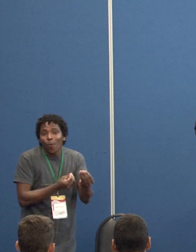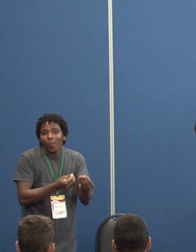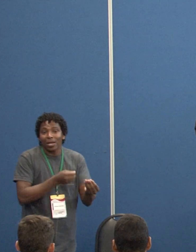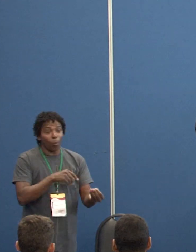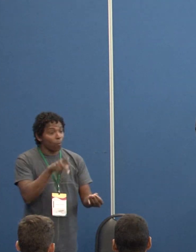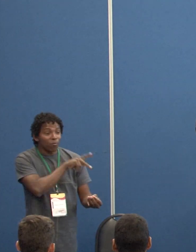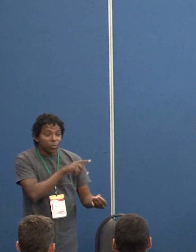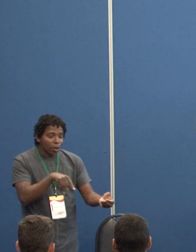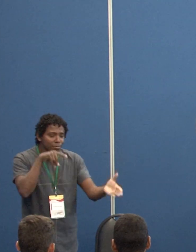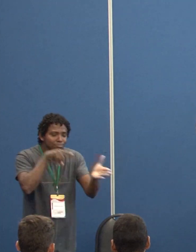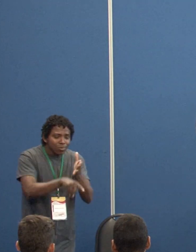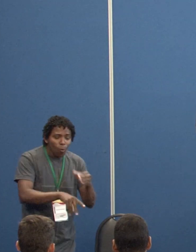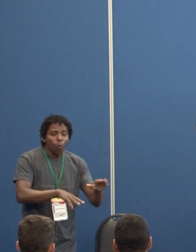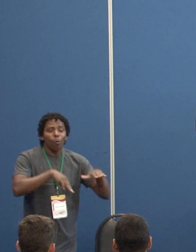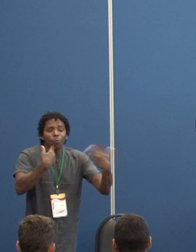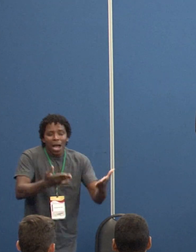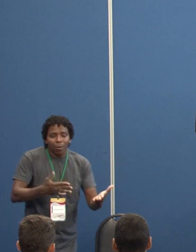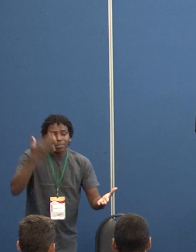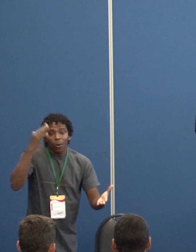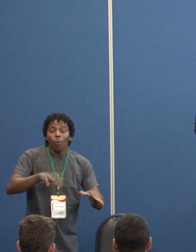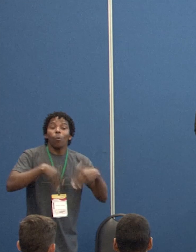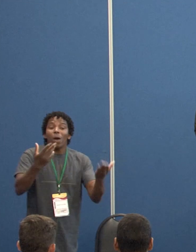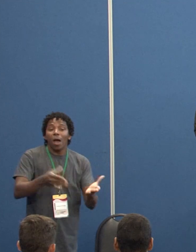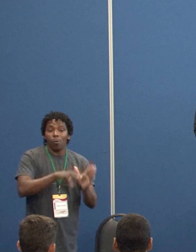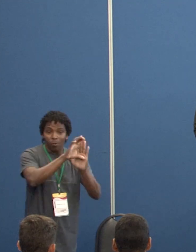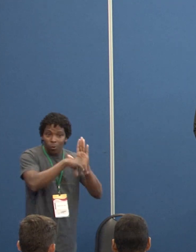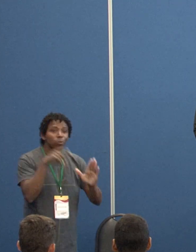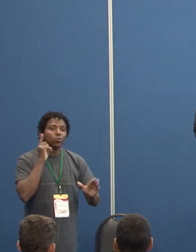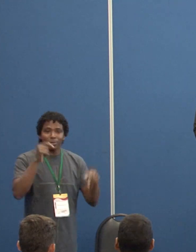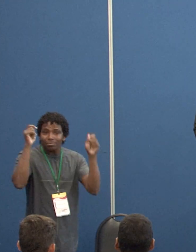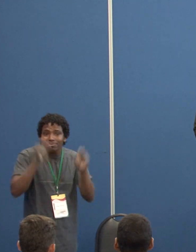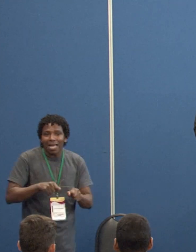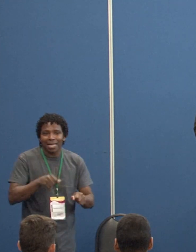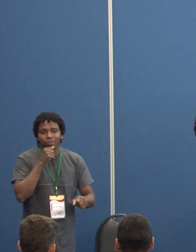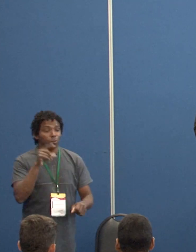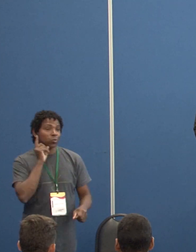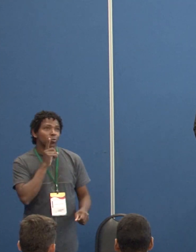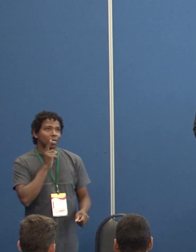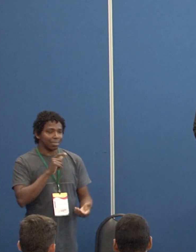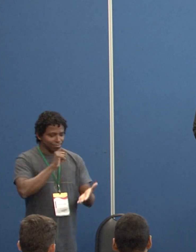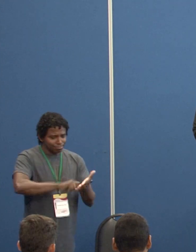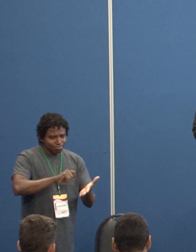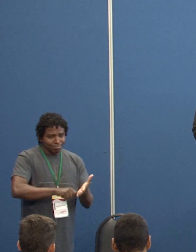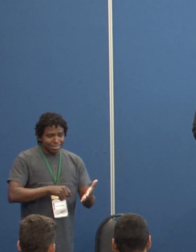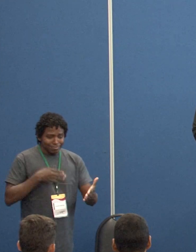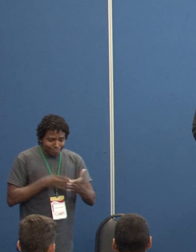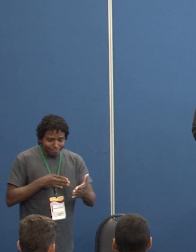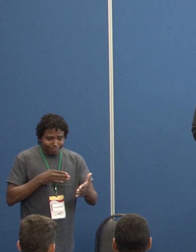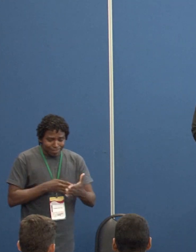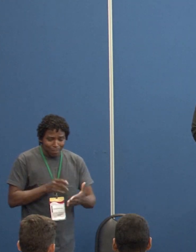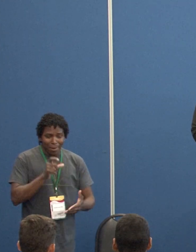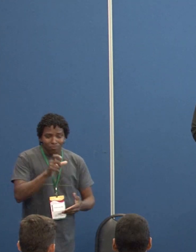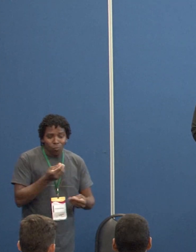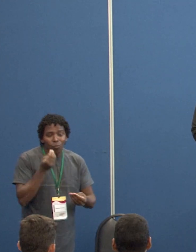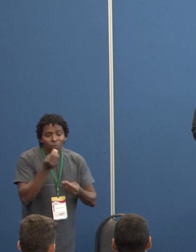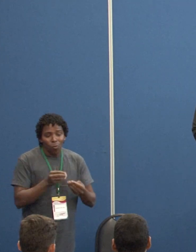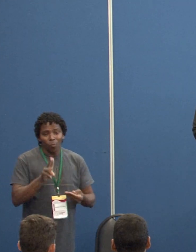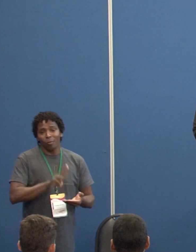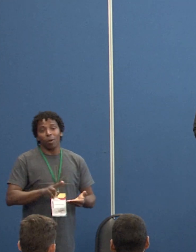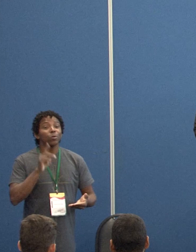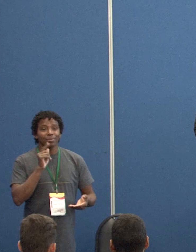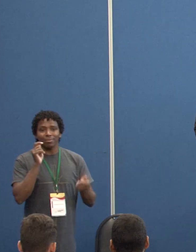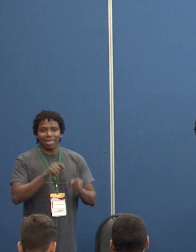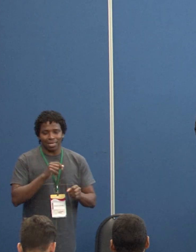essa reflexão, quando se escolhe um texto, um gênero, ele consegue se contextualizar nesse aspecto. Então, os surdos, muitas